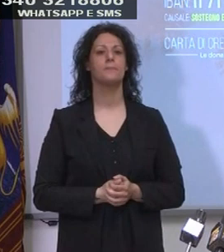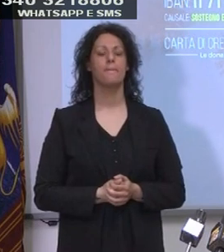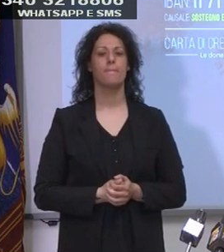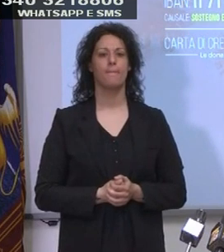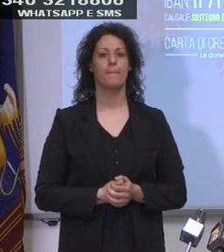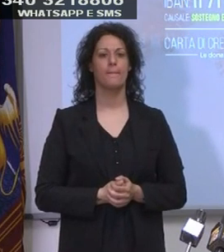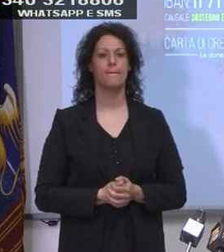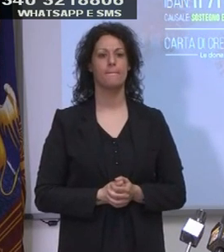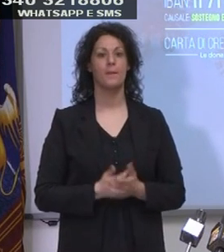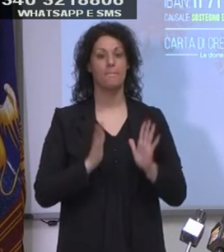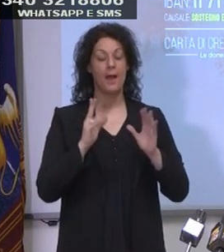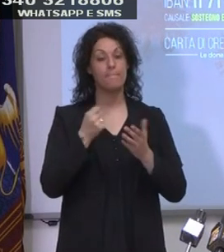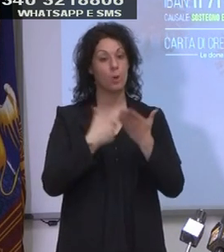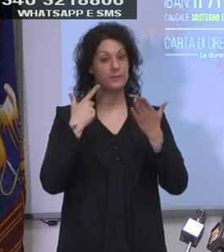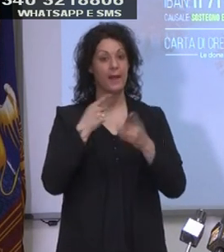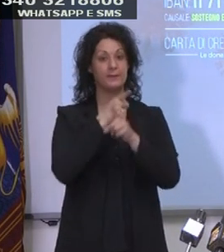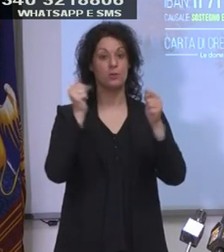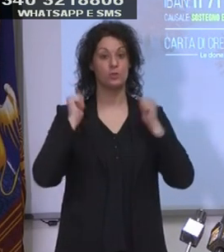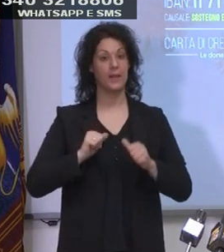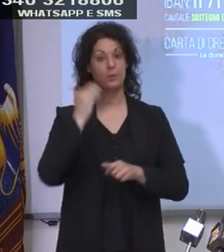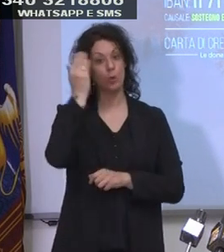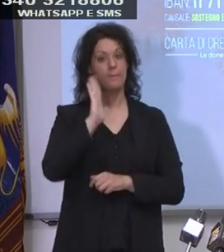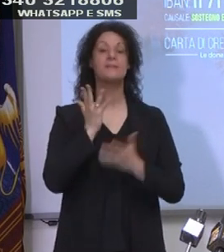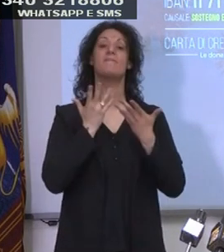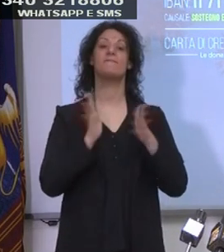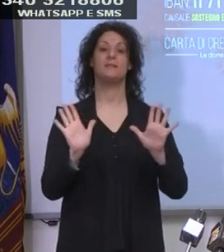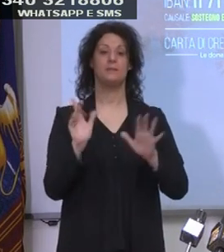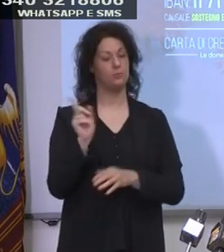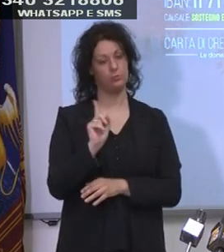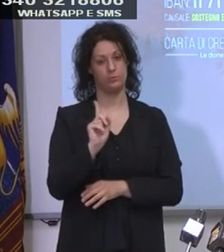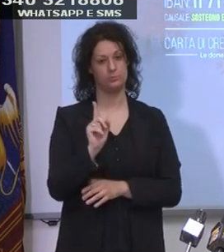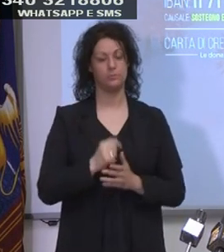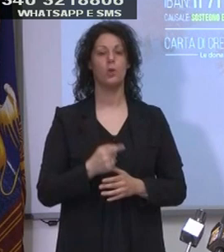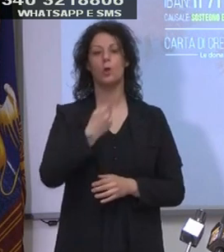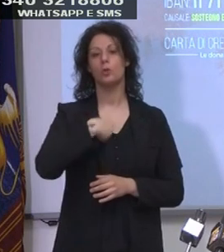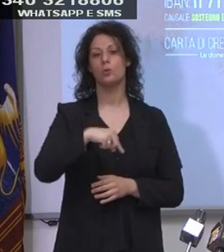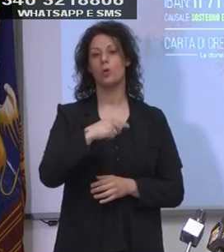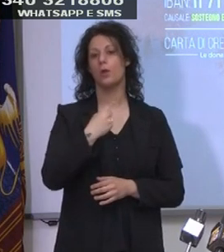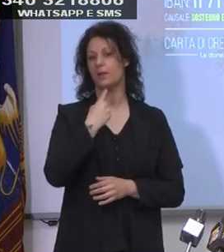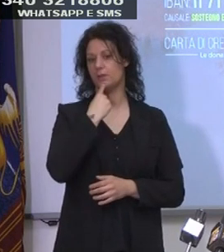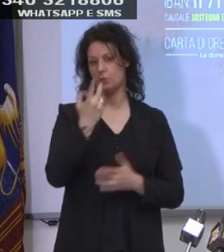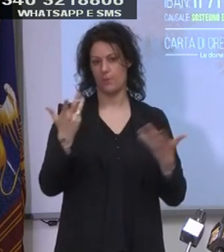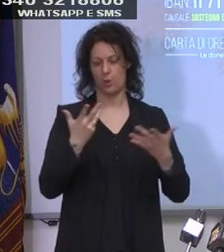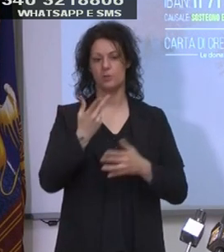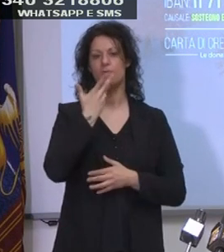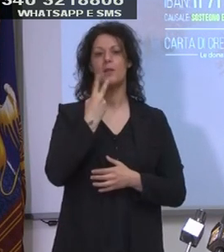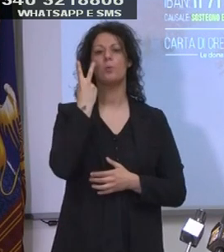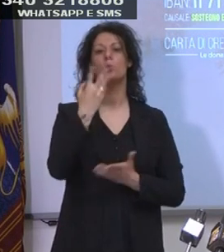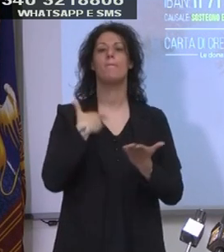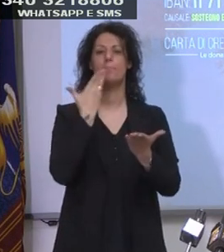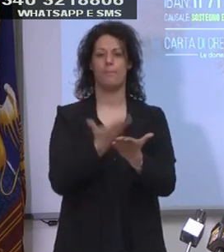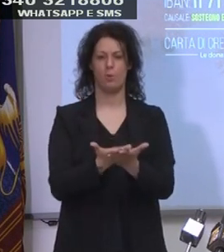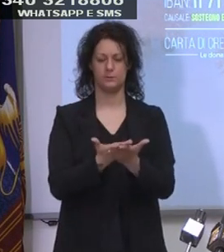girando bene, che è tutto finito, sia tutto finito. Dico che noi presentiamo due proposte